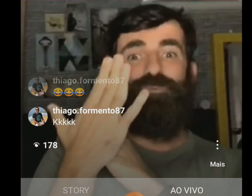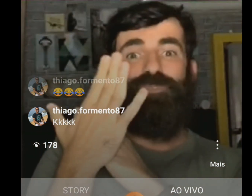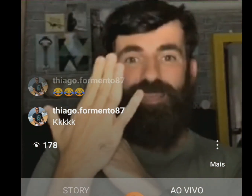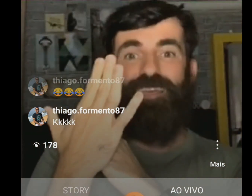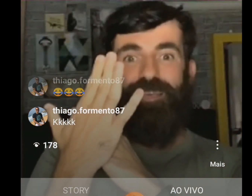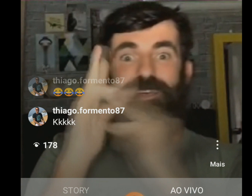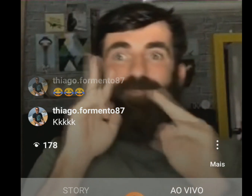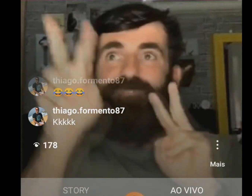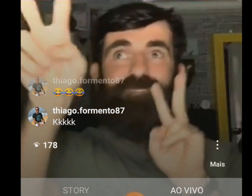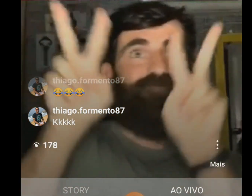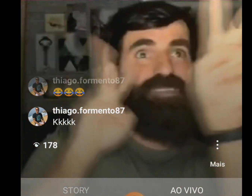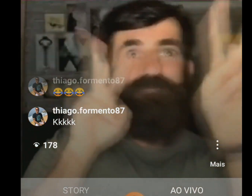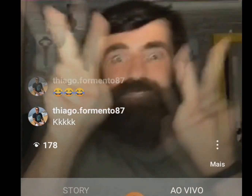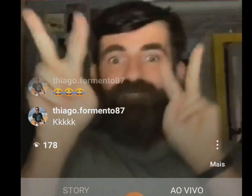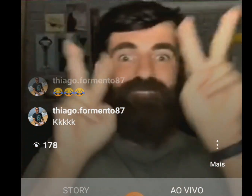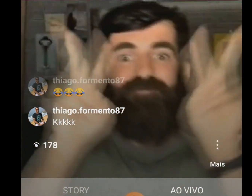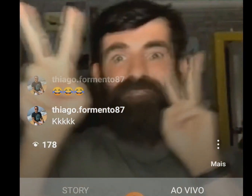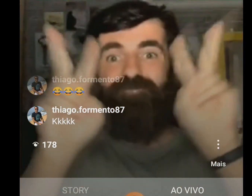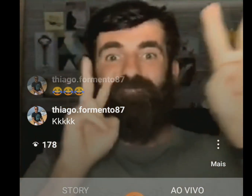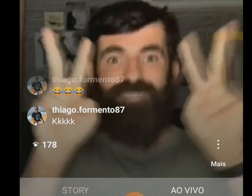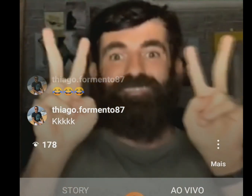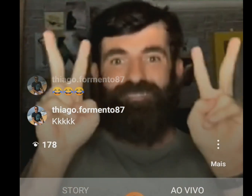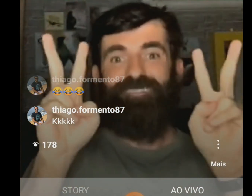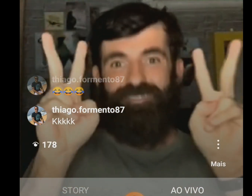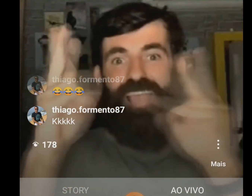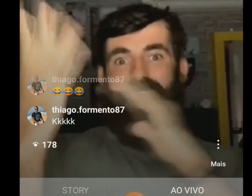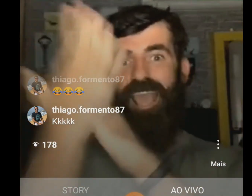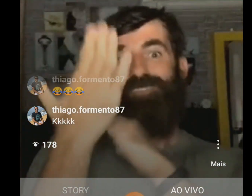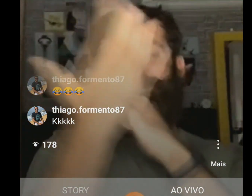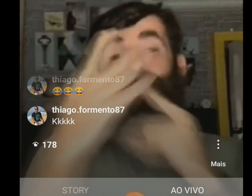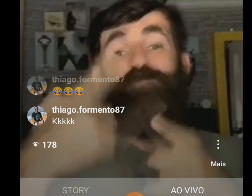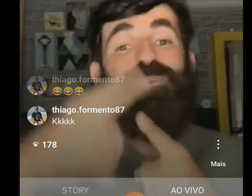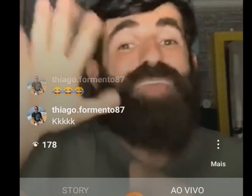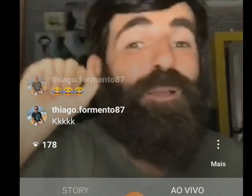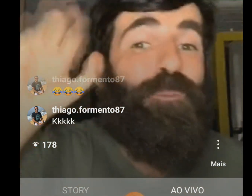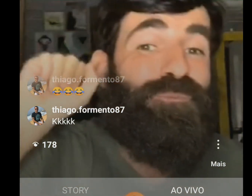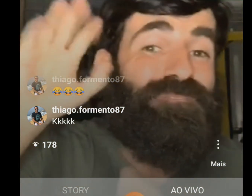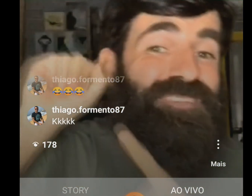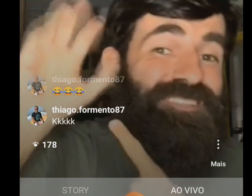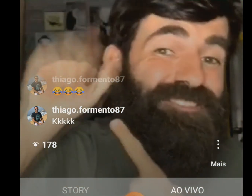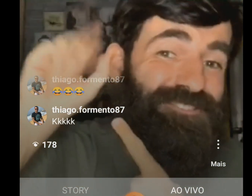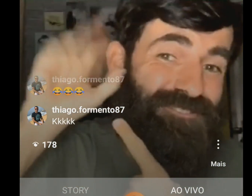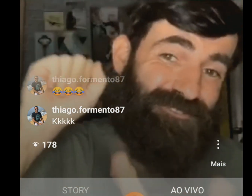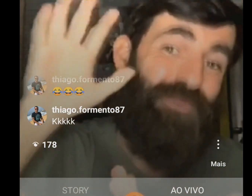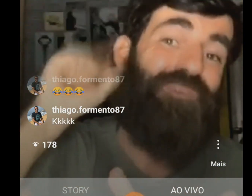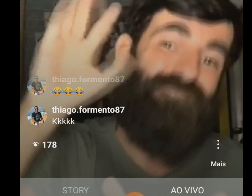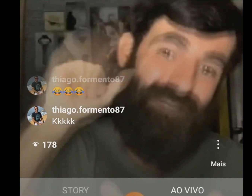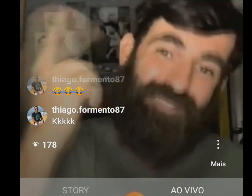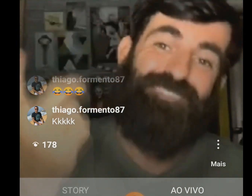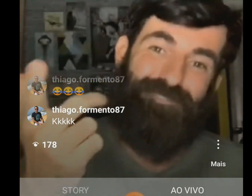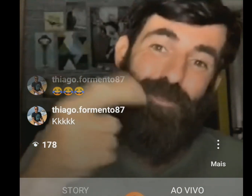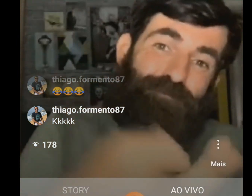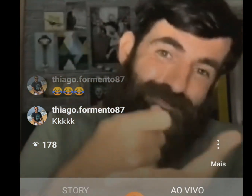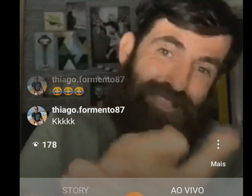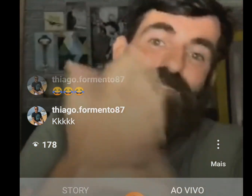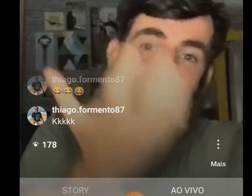importante o visual, porque me ajuda, né? O visual me ajuda, porque são ouvintes, né, numa disciplina que é